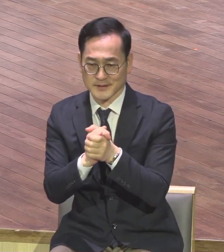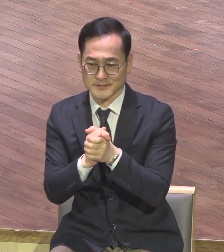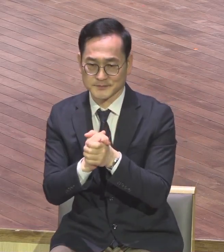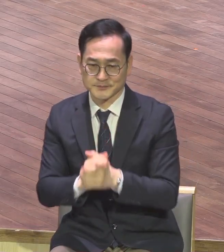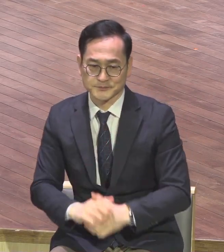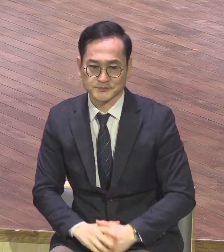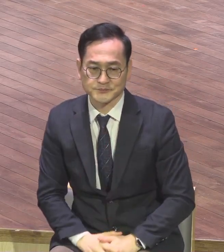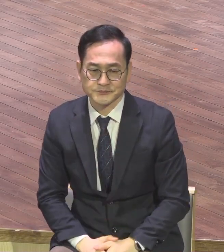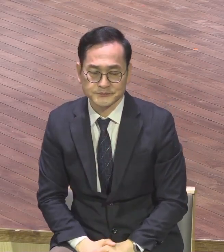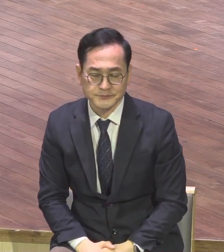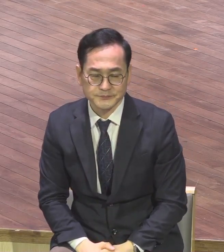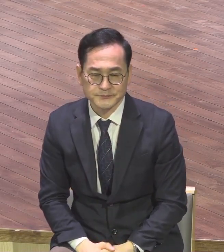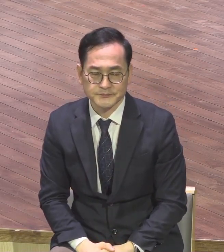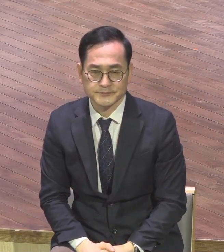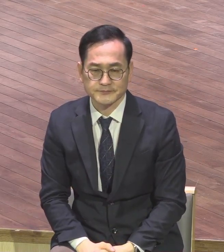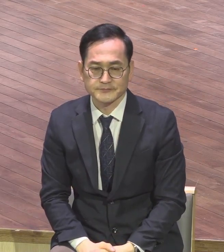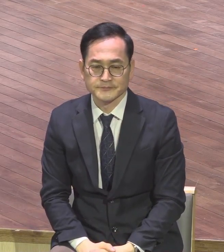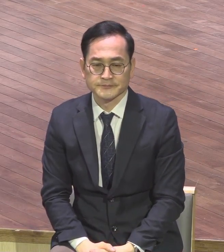아멘.